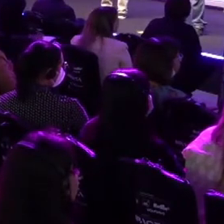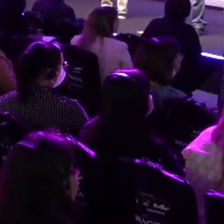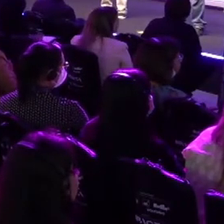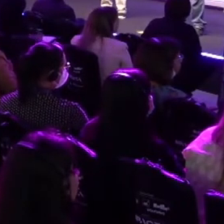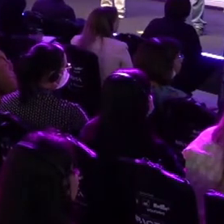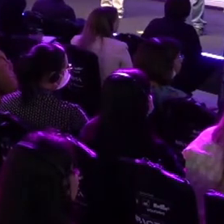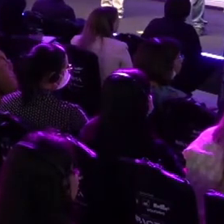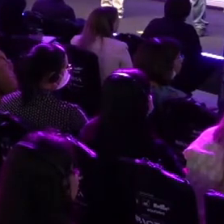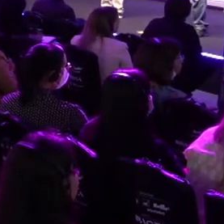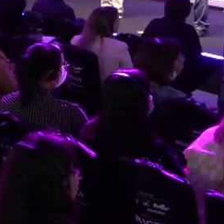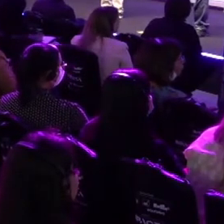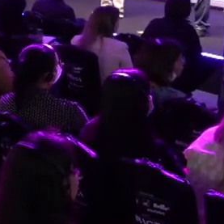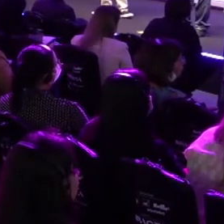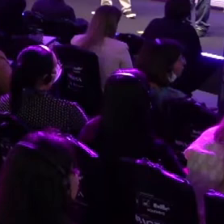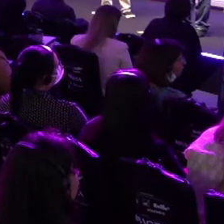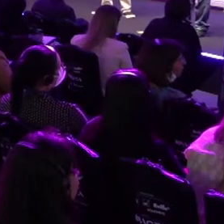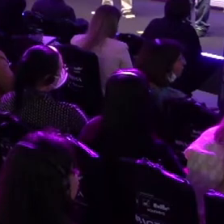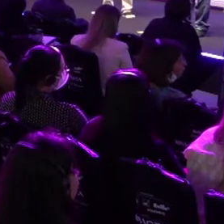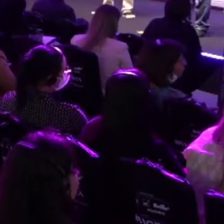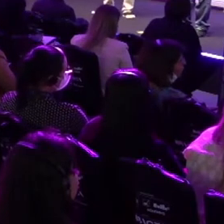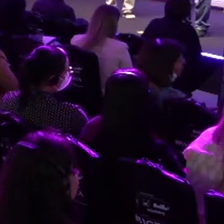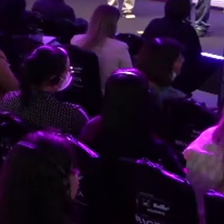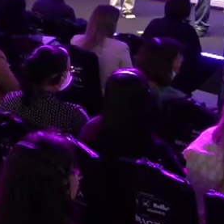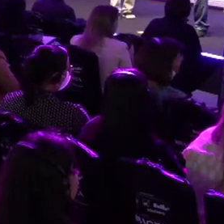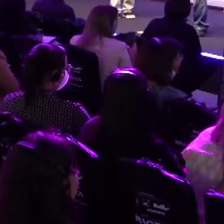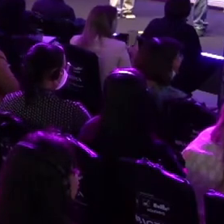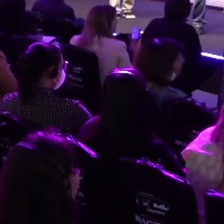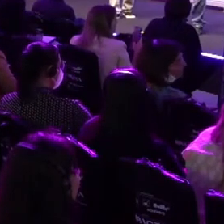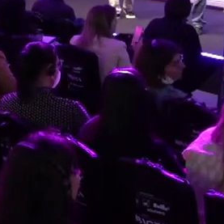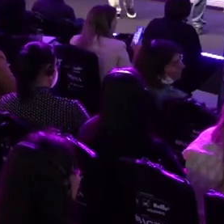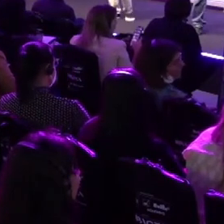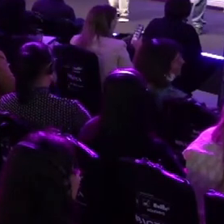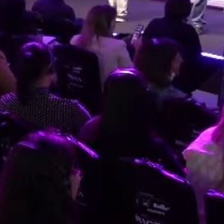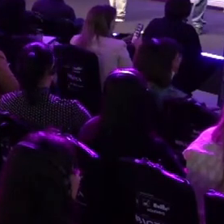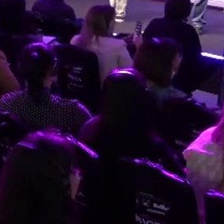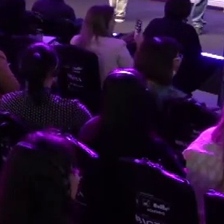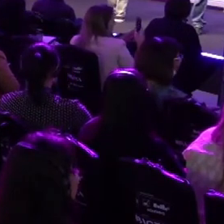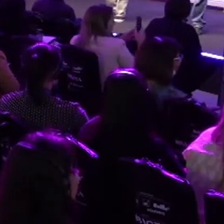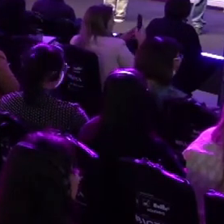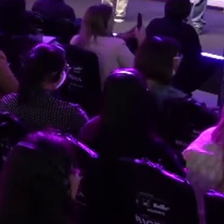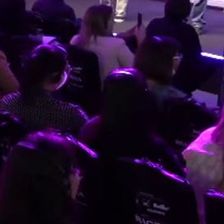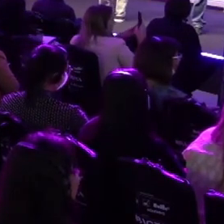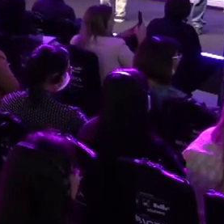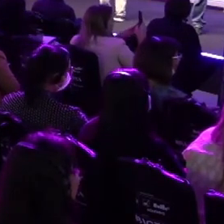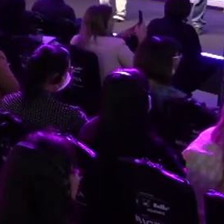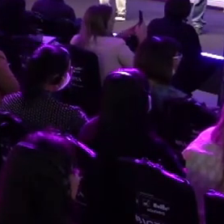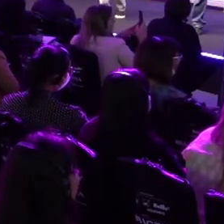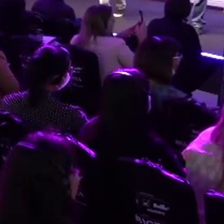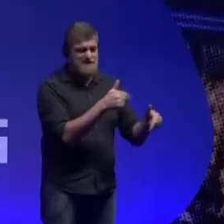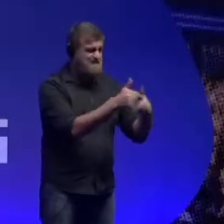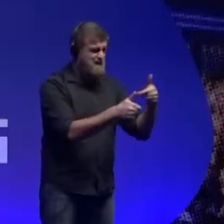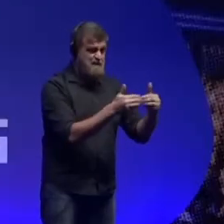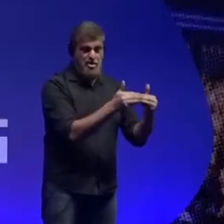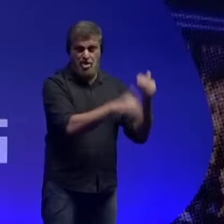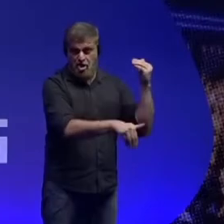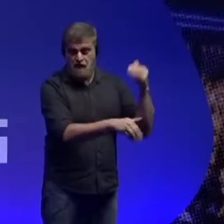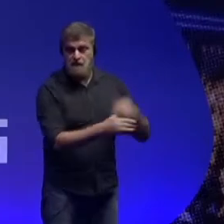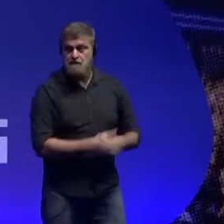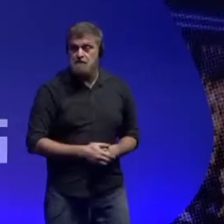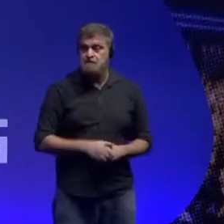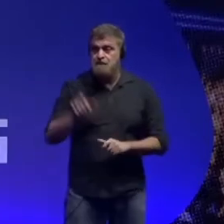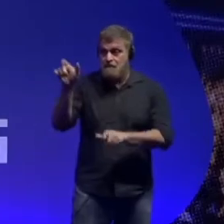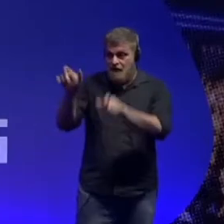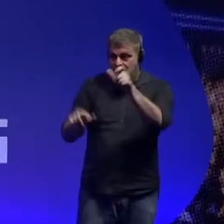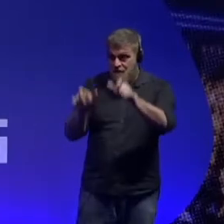Quais são os motivos da infelicidade? Vamos pegar o primeiro grupo agora. 60%, eu não sou feliz com o meu trabalho. Para as pessoas que não são felizes com o